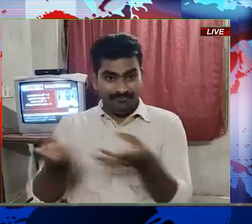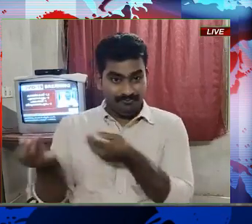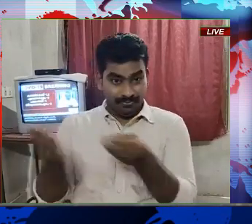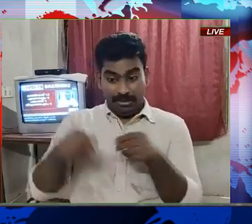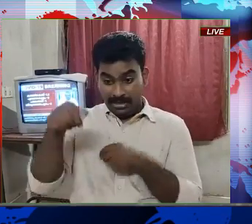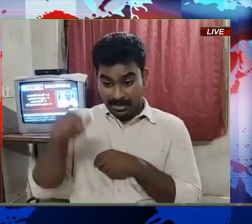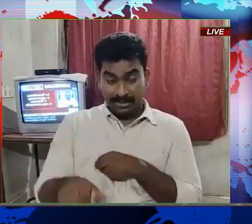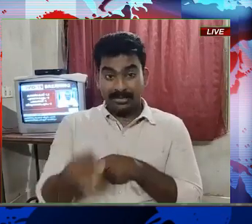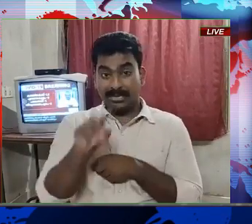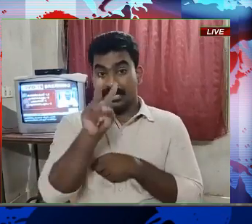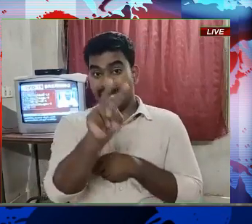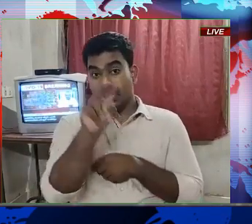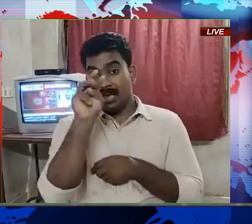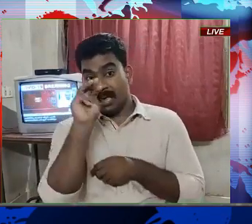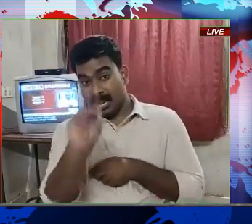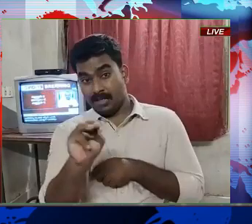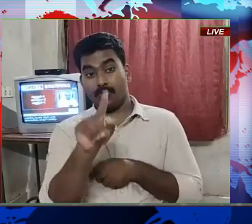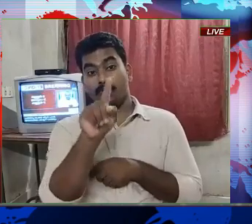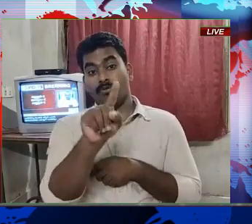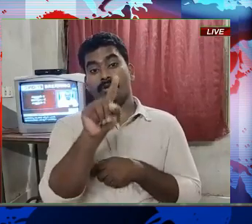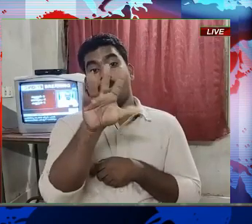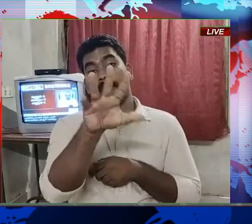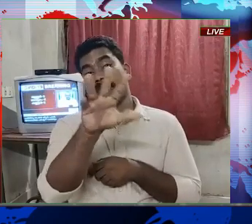പുറത്തിറങ്ങി നടക്കുന്ന ആളുകളെ